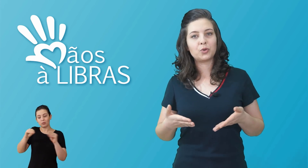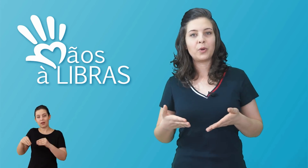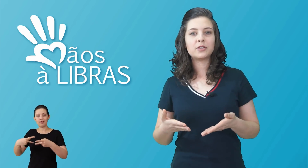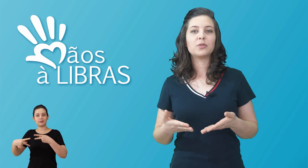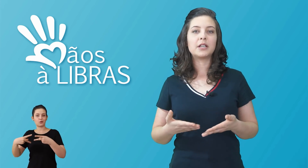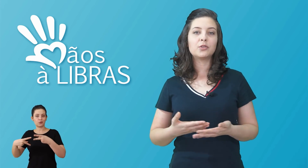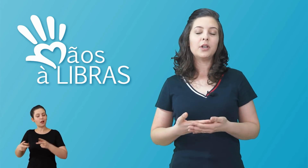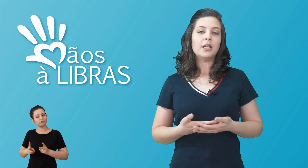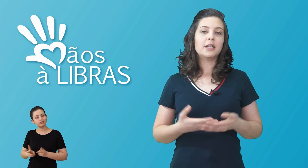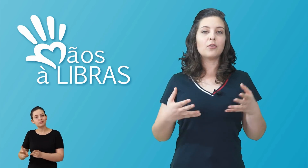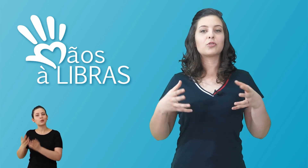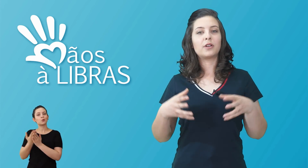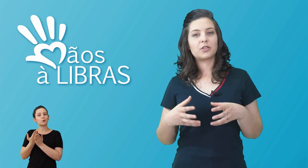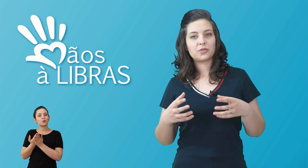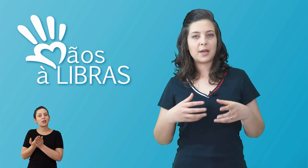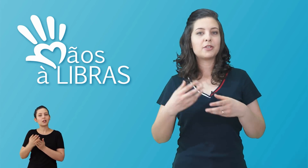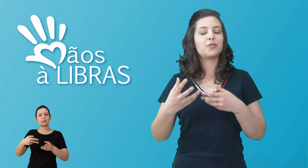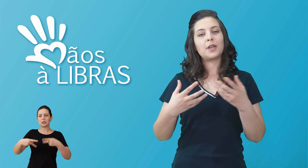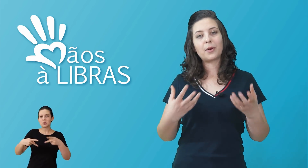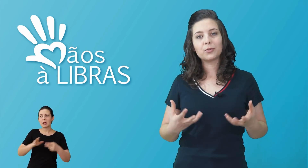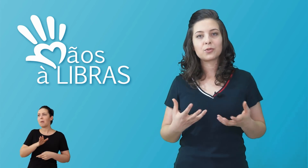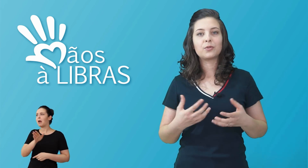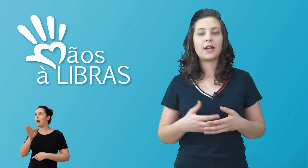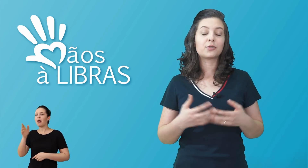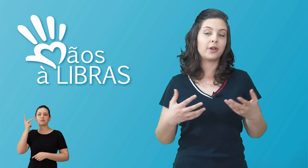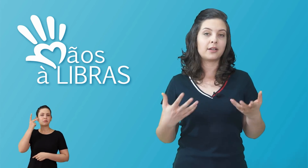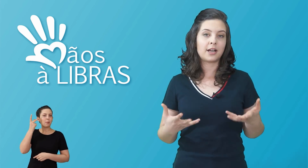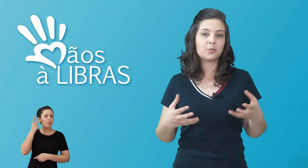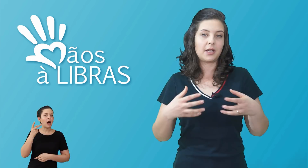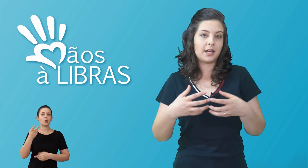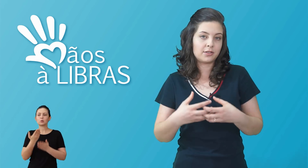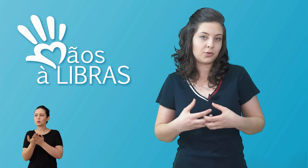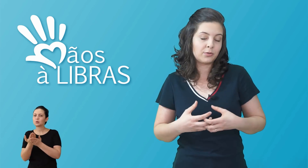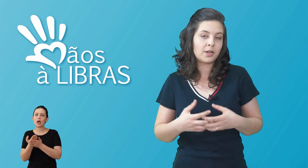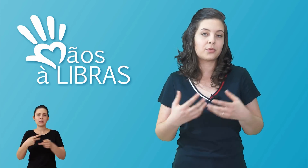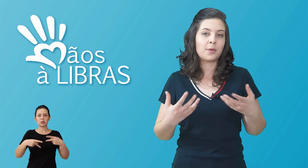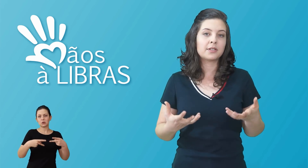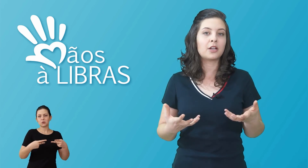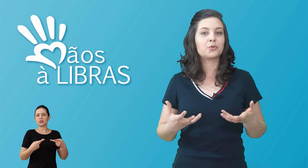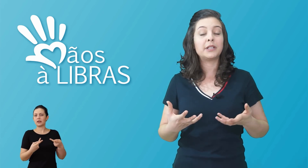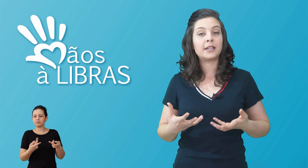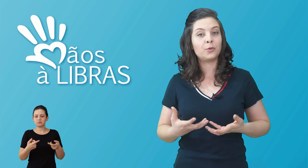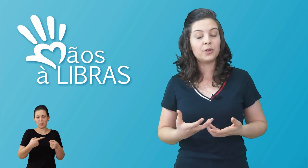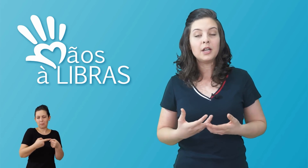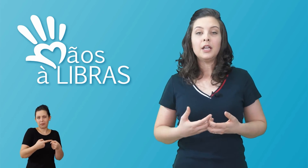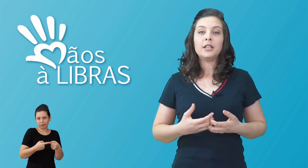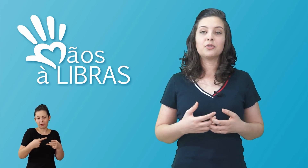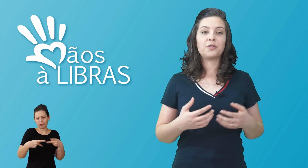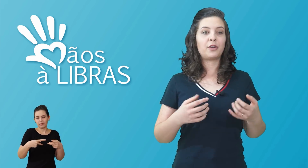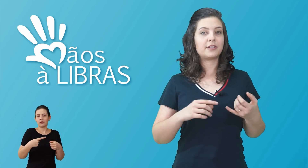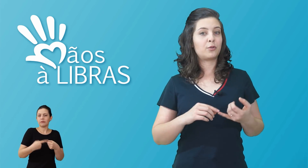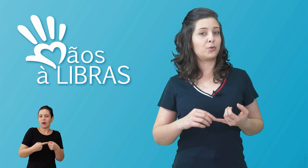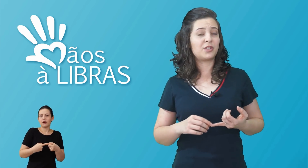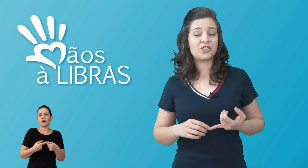eu continuei estudando, não só em São José, mas tive que ir para outros lugares correr atrás, porque São José dos Campos é uma cidade do interior.